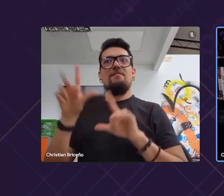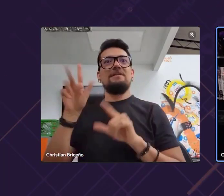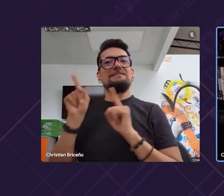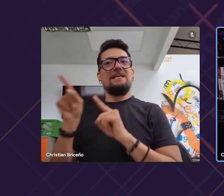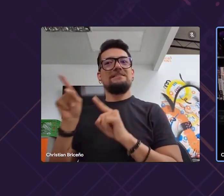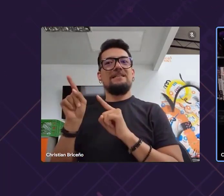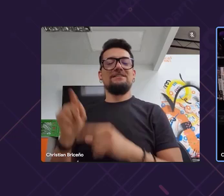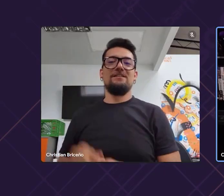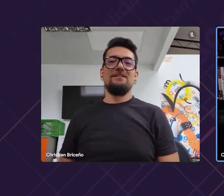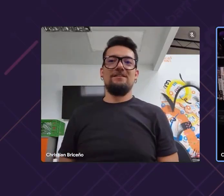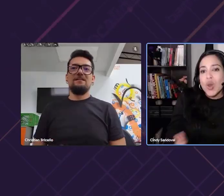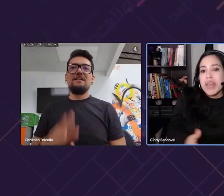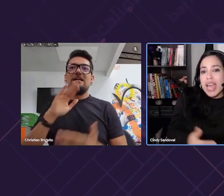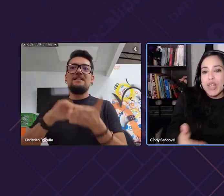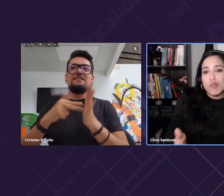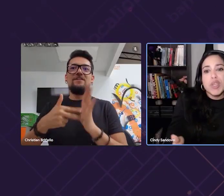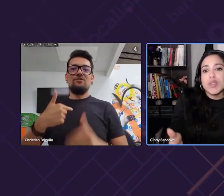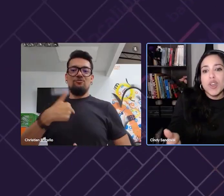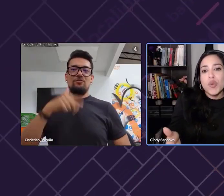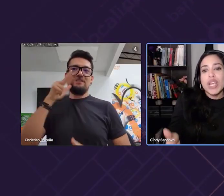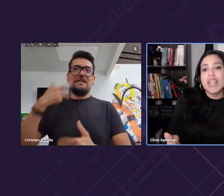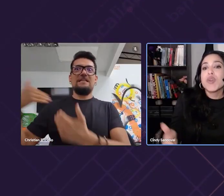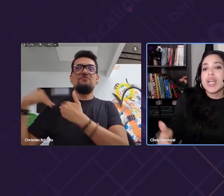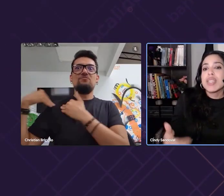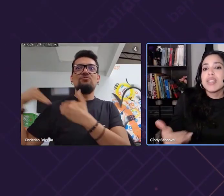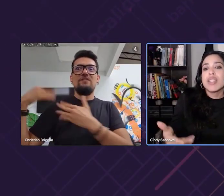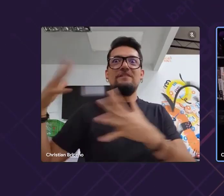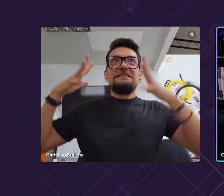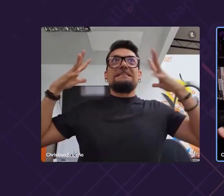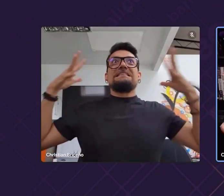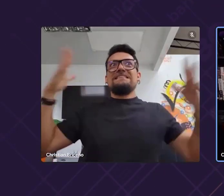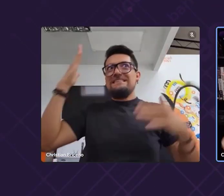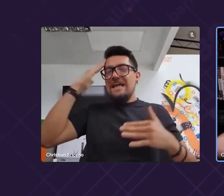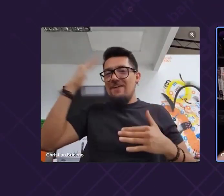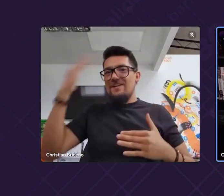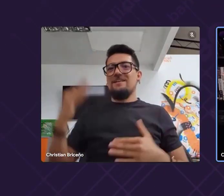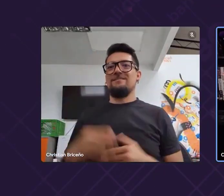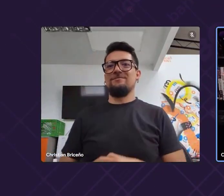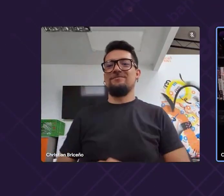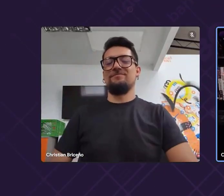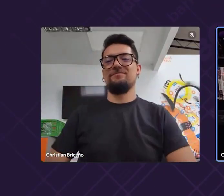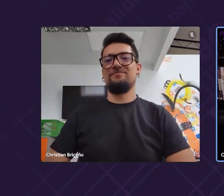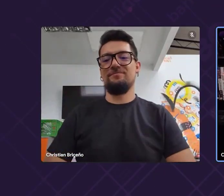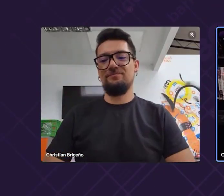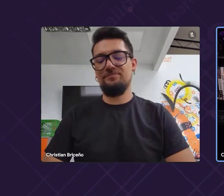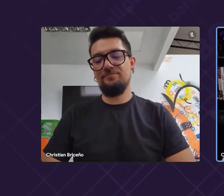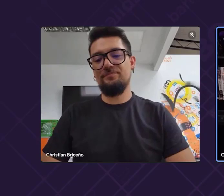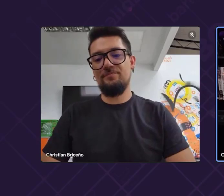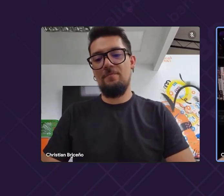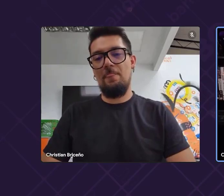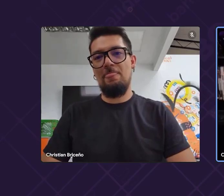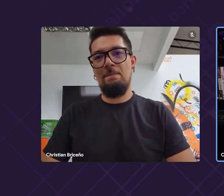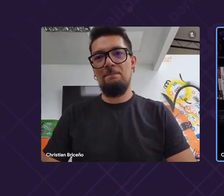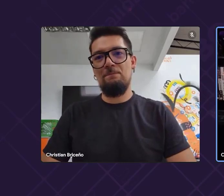que hay una ley que ya está obligando a los medios de comunicación a hacer ese tipo de ajustes razonables para tener a que las